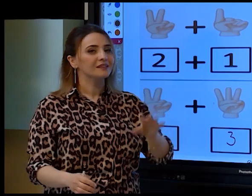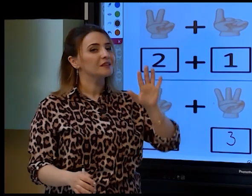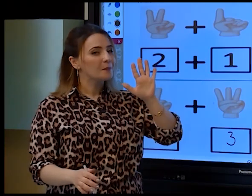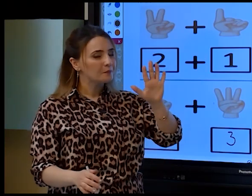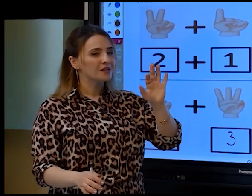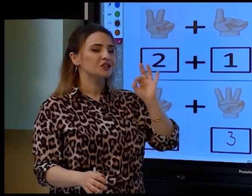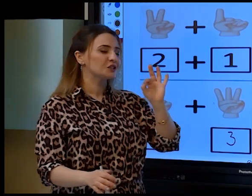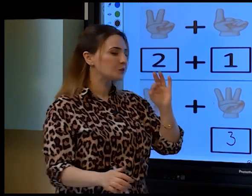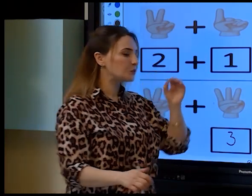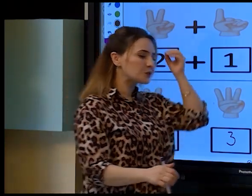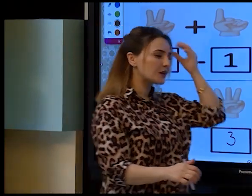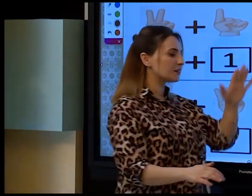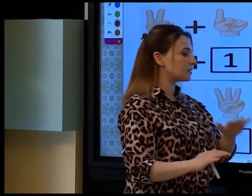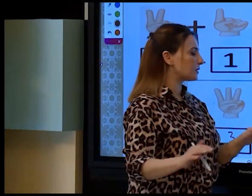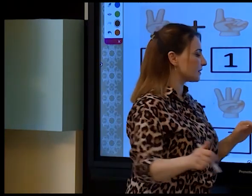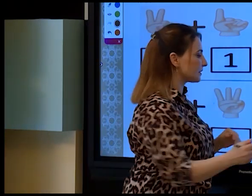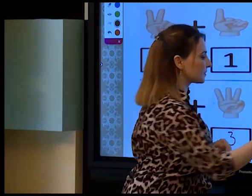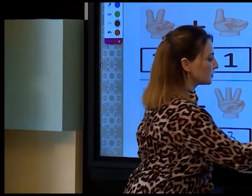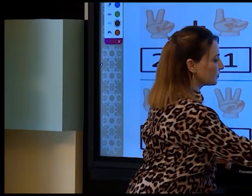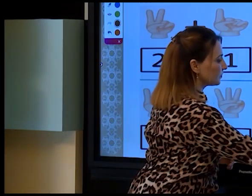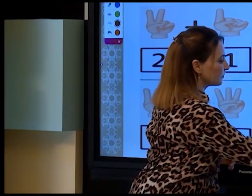Beraberdir 5. Düz dağıllı balalar.